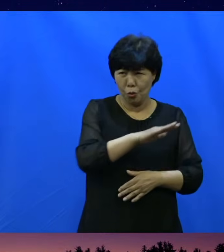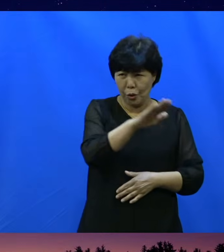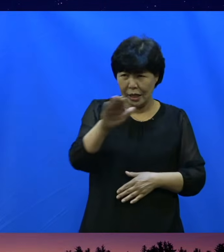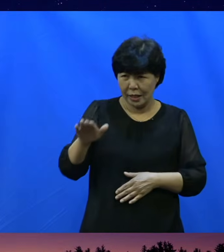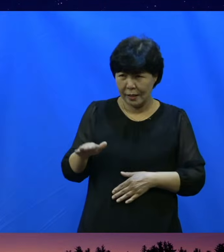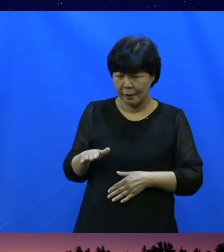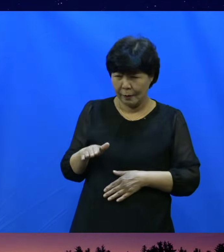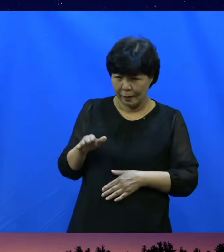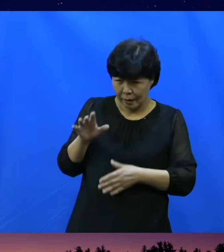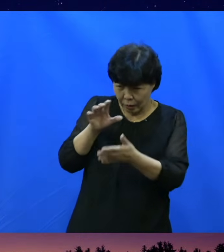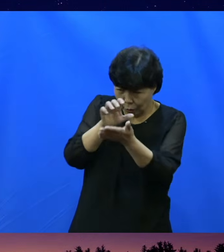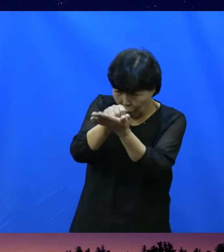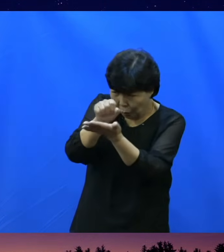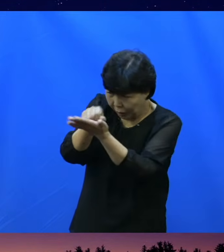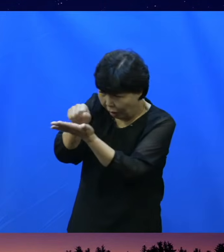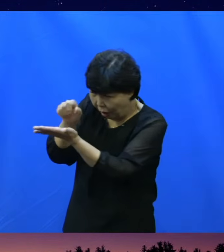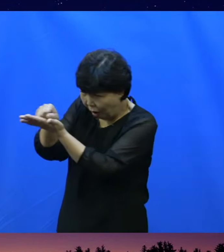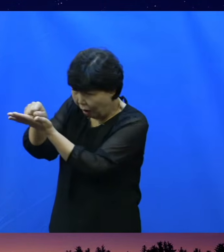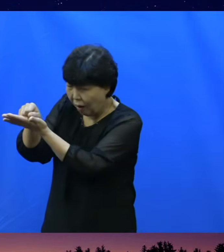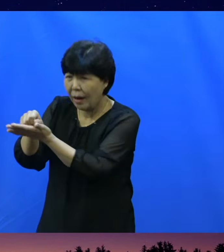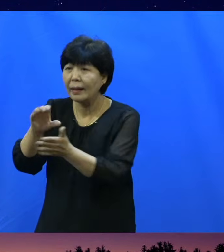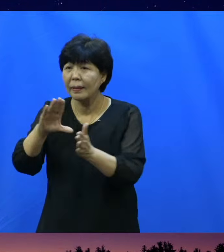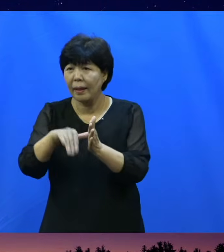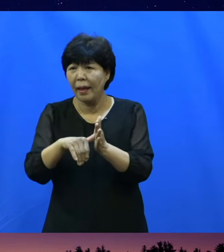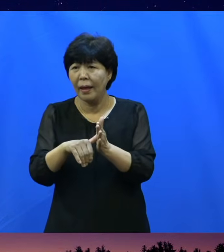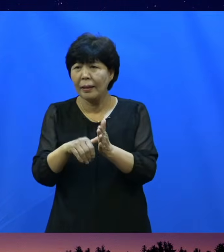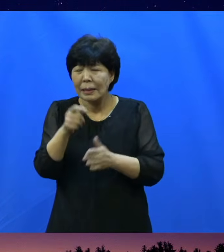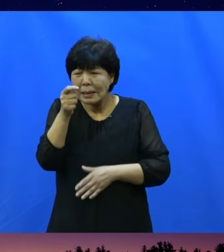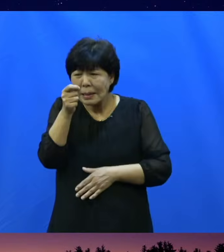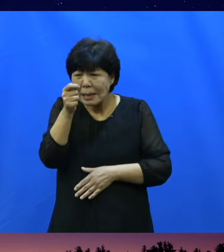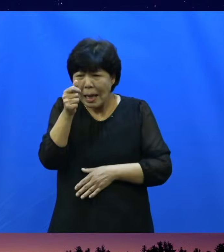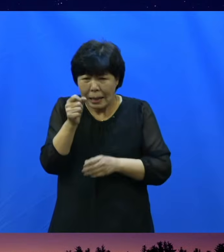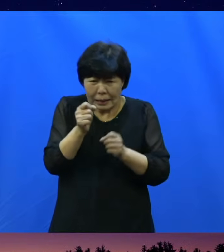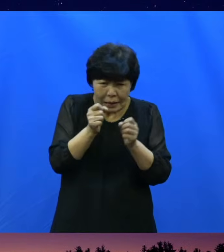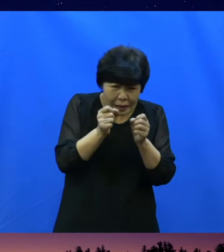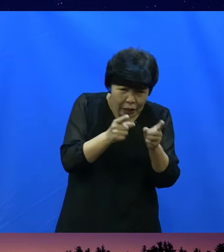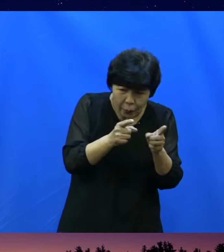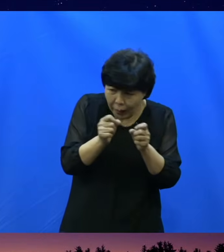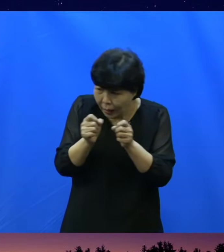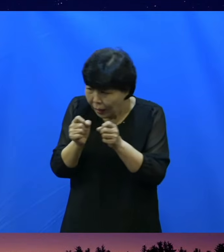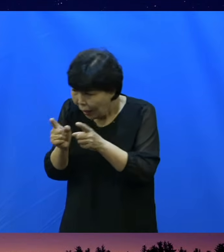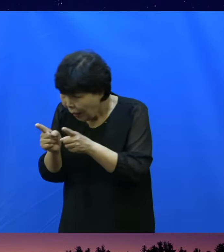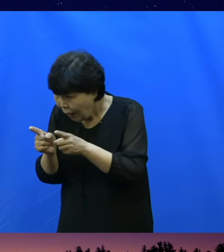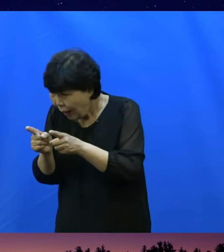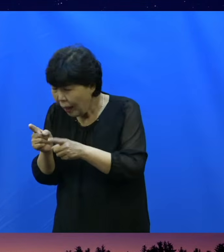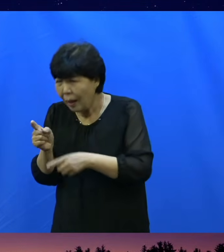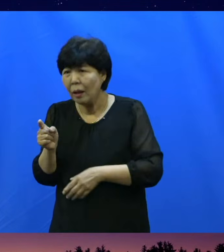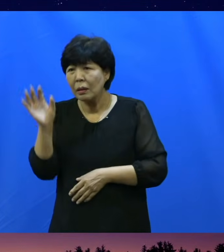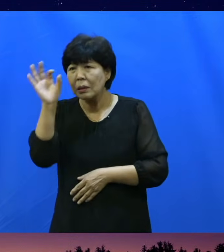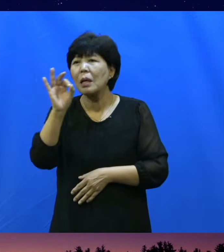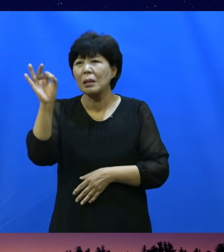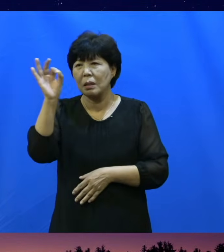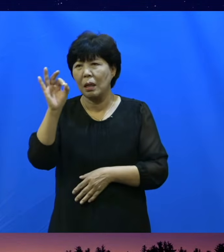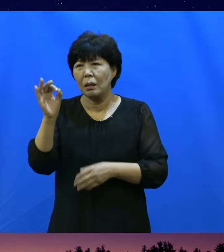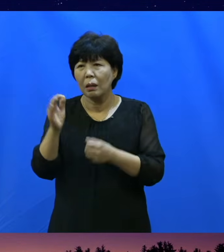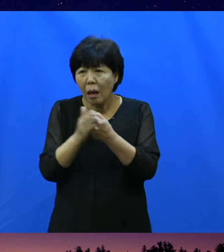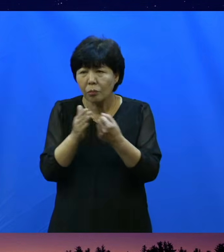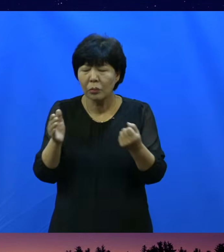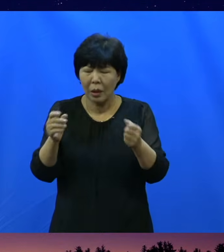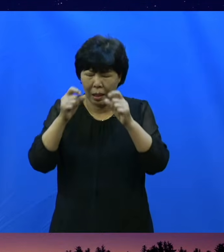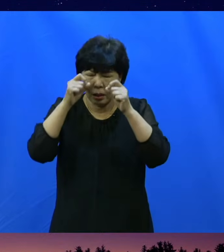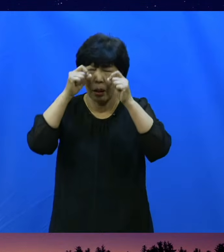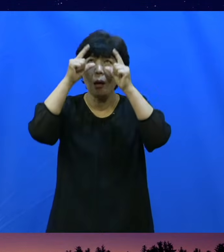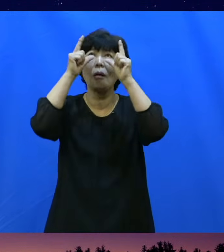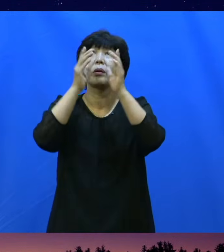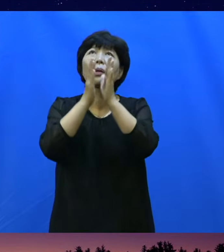마음과 생각이 노출되면 작은 틈이라도 공격할 수 있기 때문에 깨어있는 기도가 필요하고, 기도